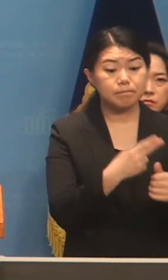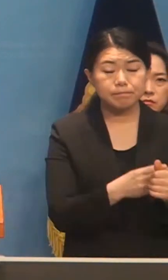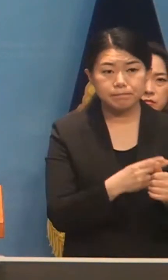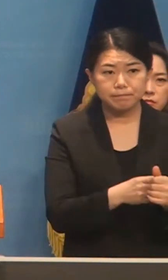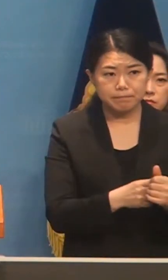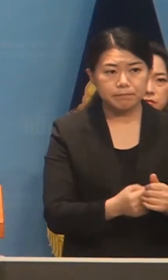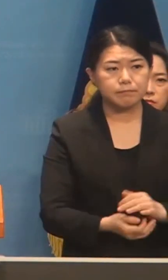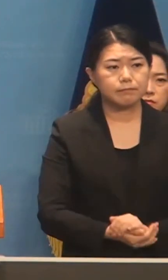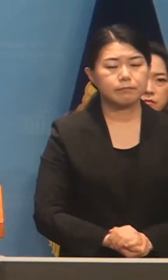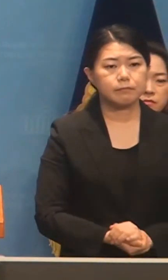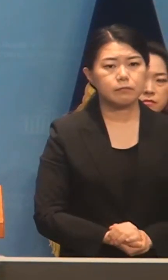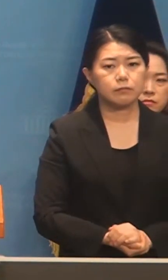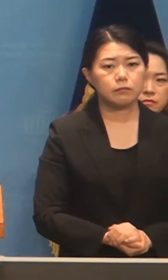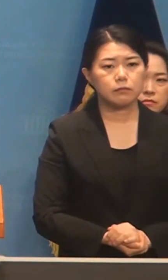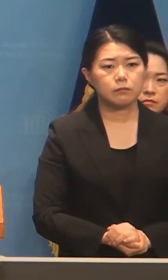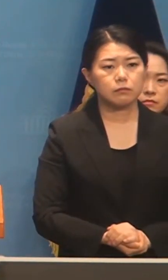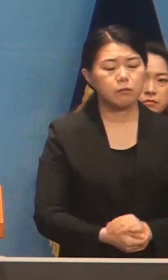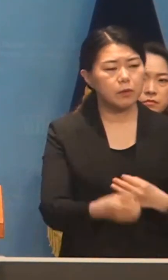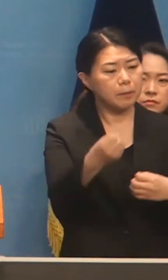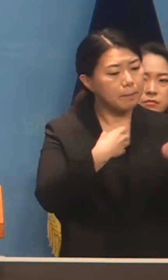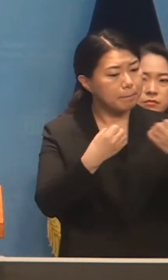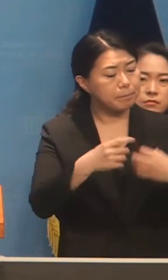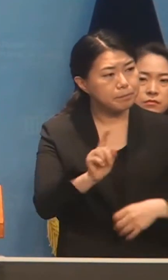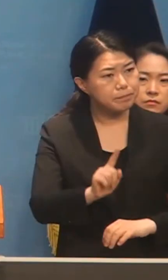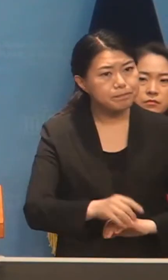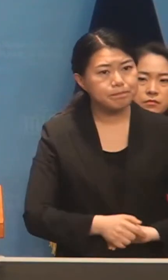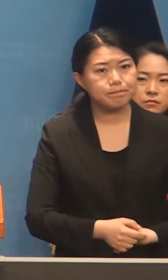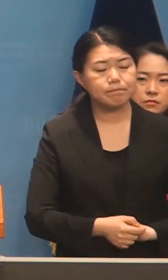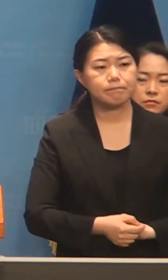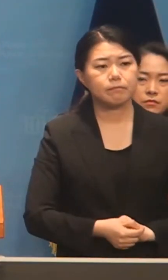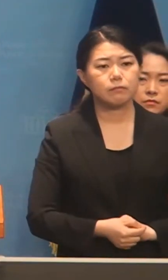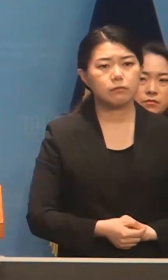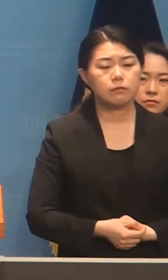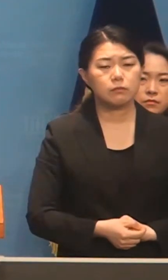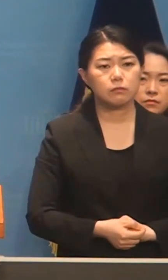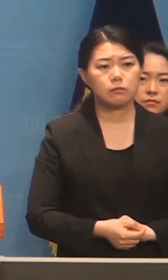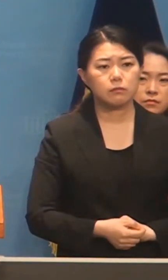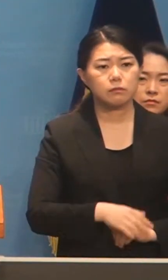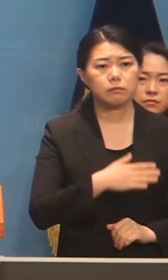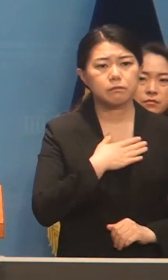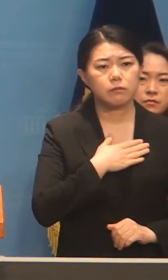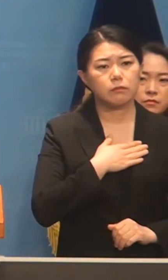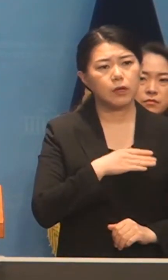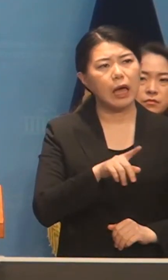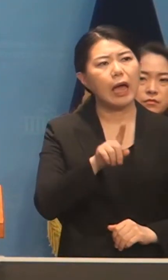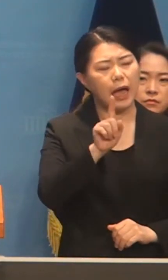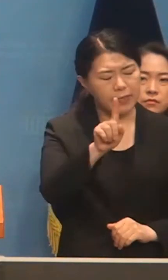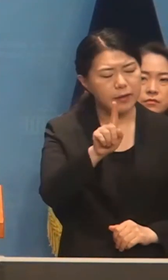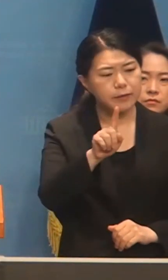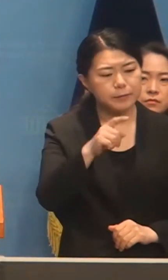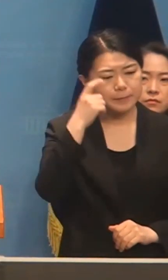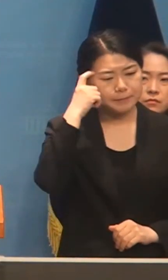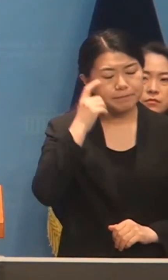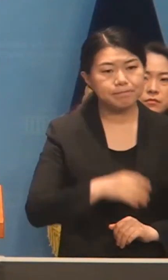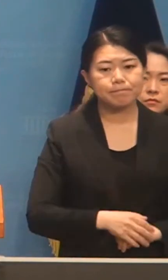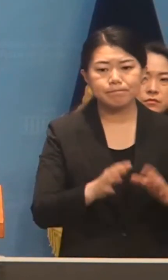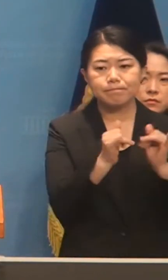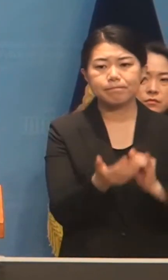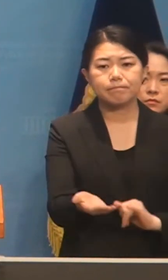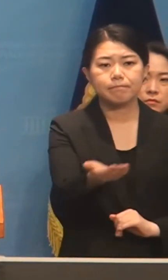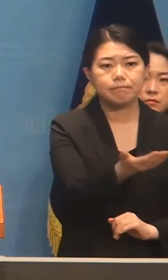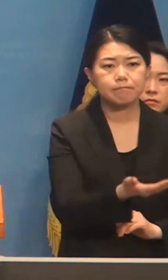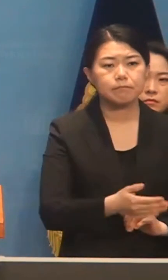교사분들이 했던 이야기들은 그 메시지는 저는 한 가지였다고 봅니다. 국민 여러분,